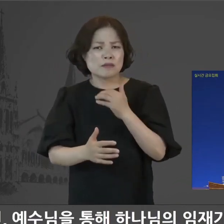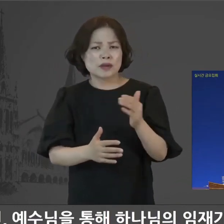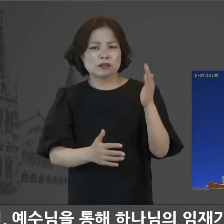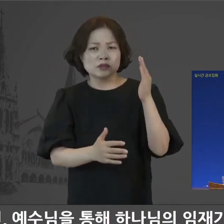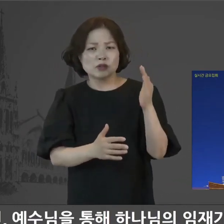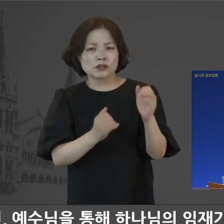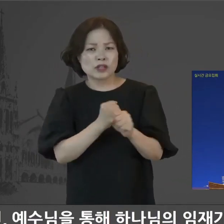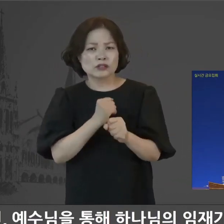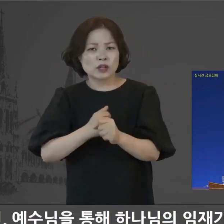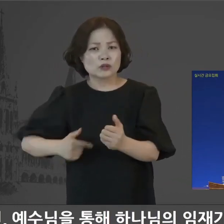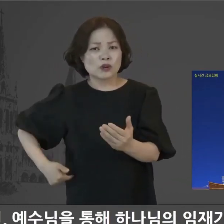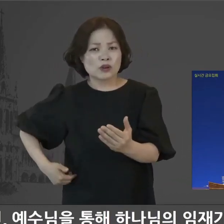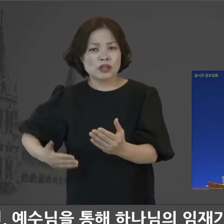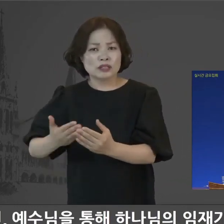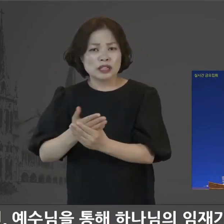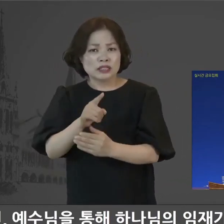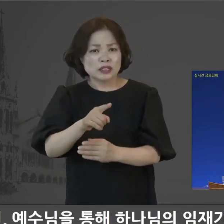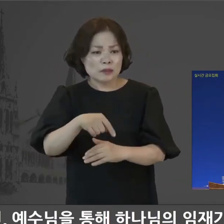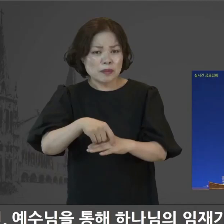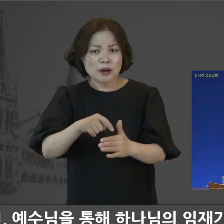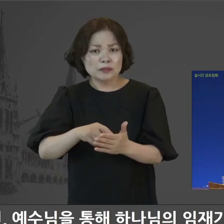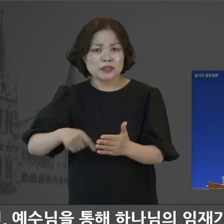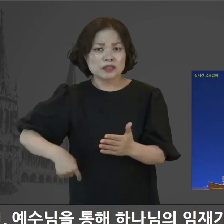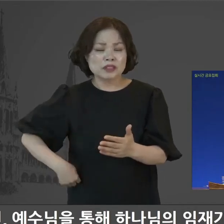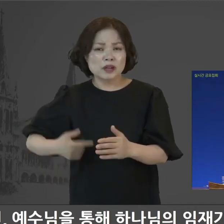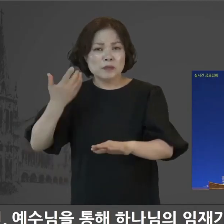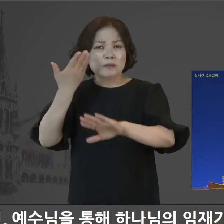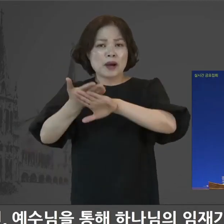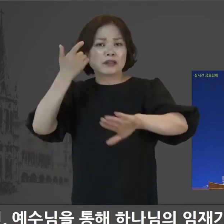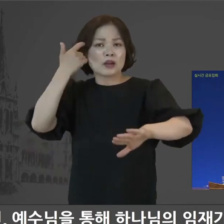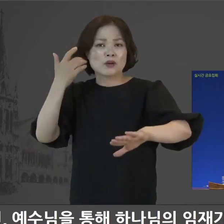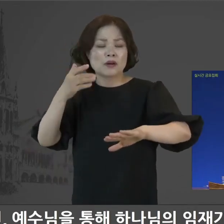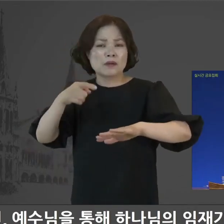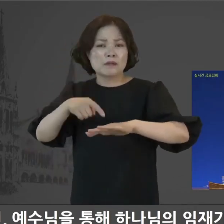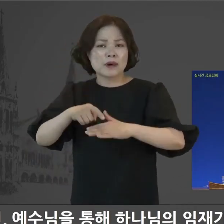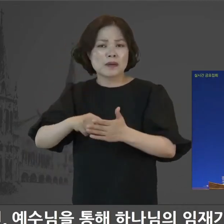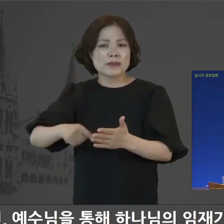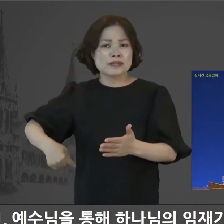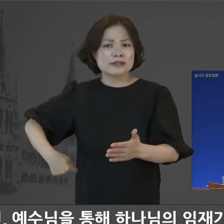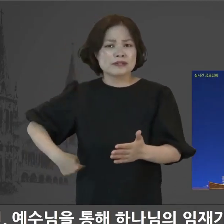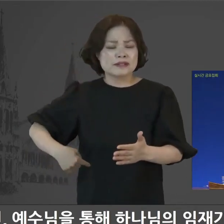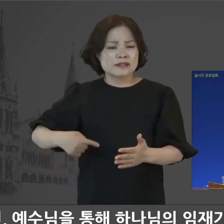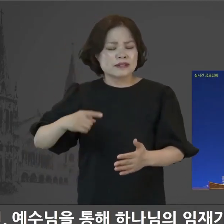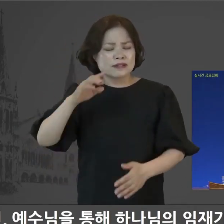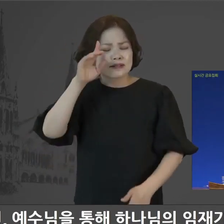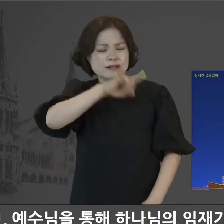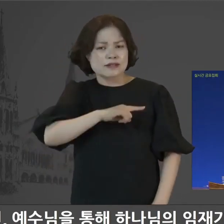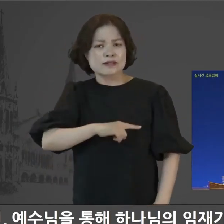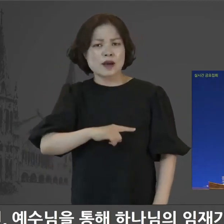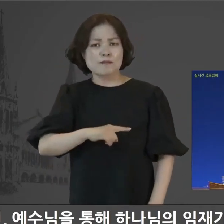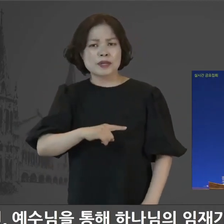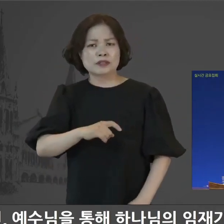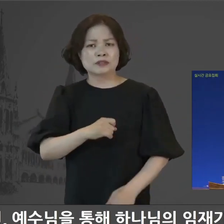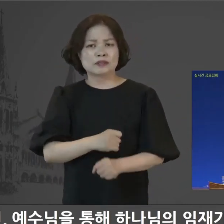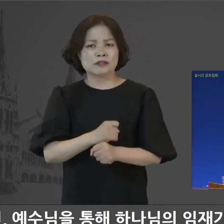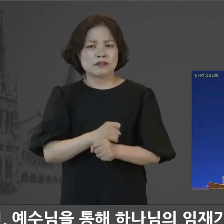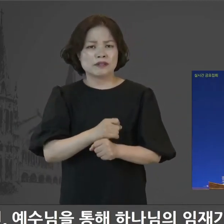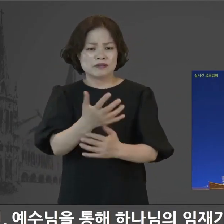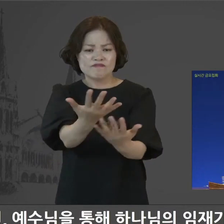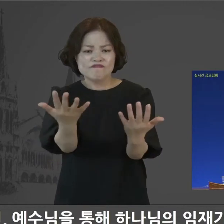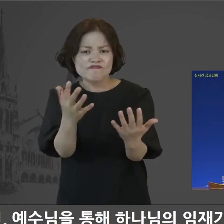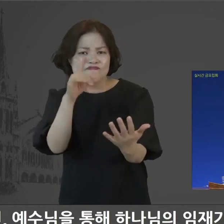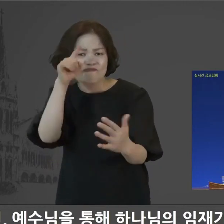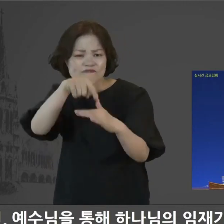찔린 사람들은 회개한 사람들인데, 이건 마음에 찔렸는데 영 반대로 가는 거예요. 마음에 찔려서 마음이 아주 강팍해진 겁니다.